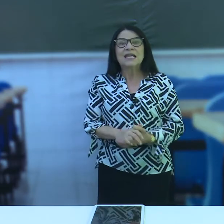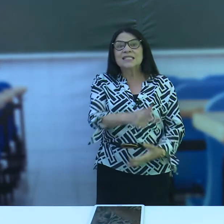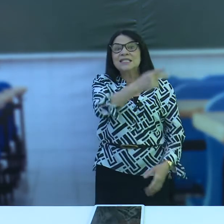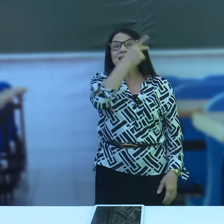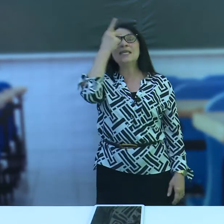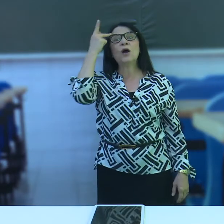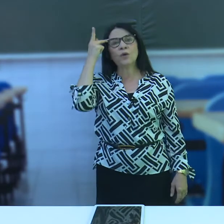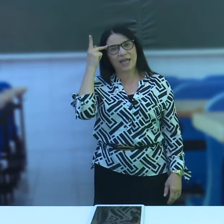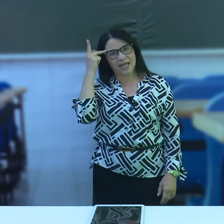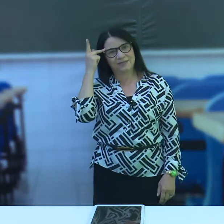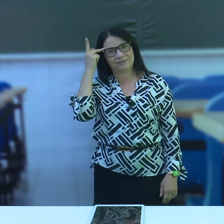se alguém